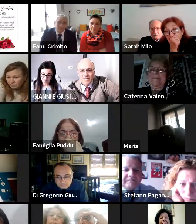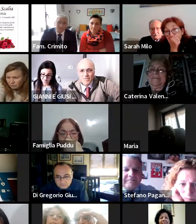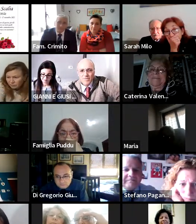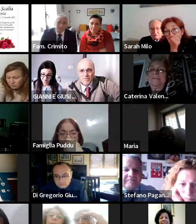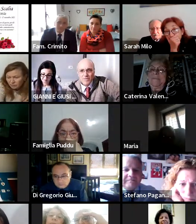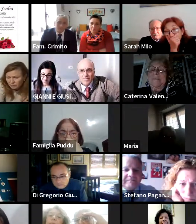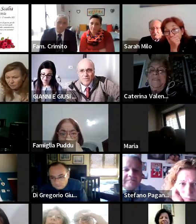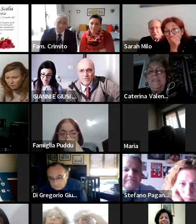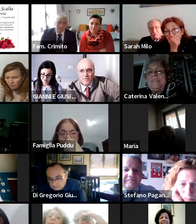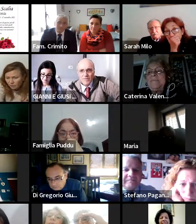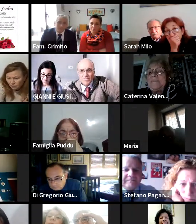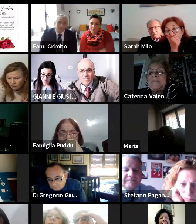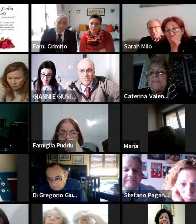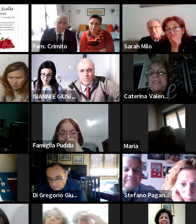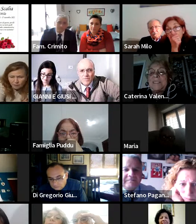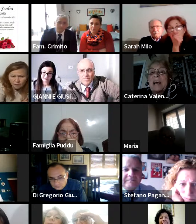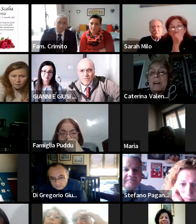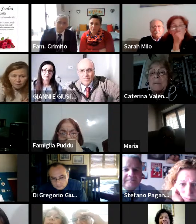piacere